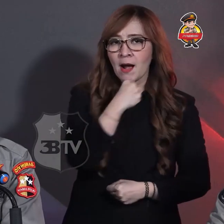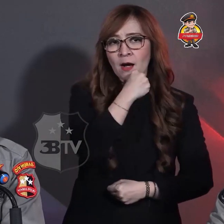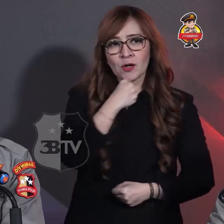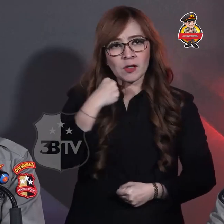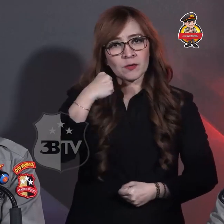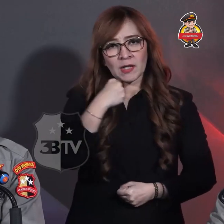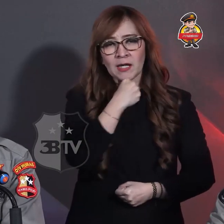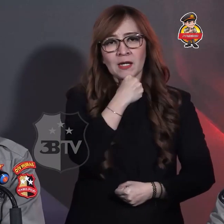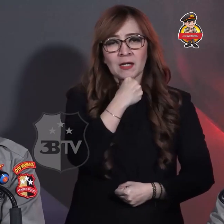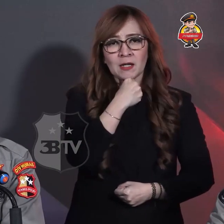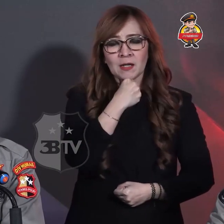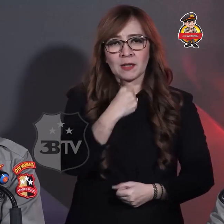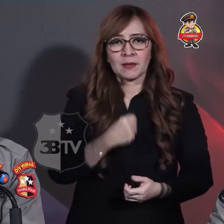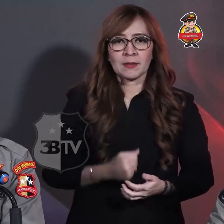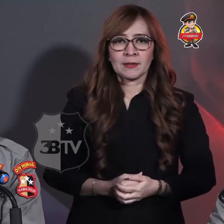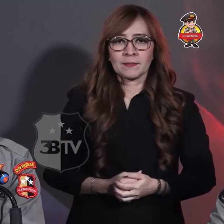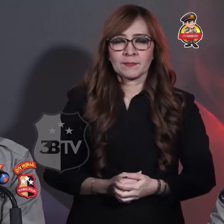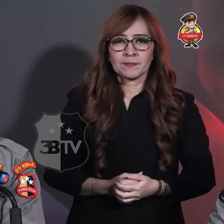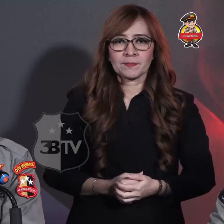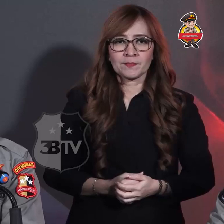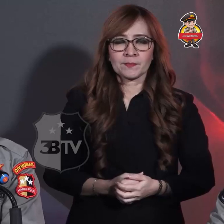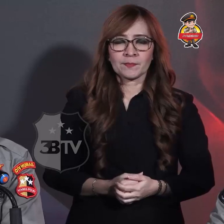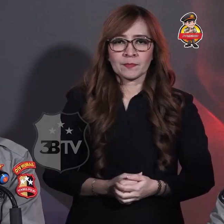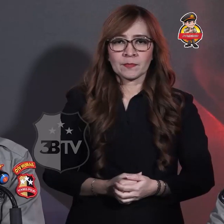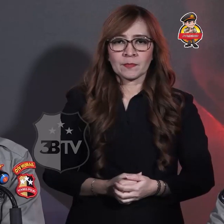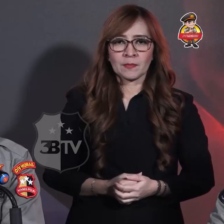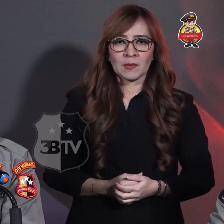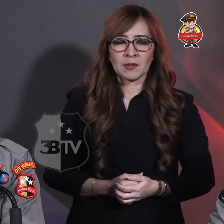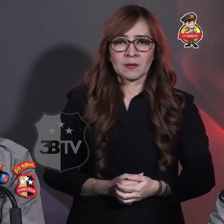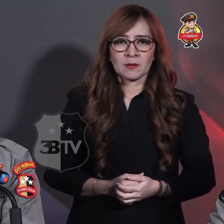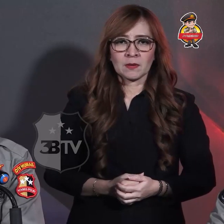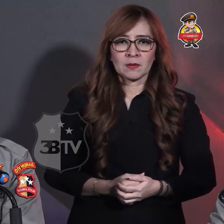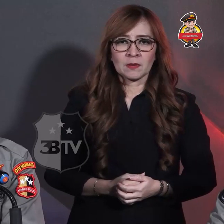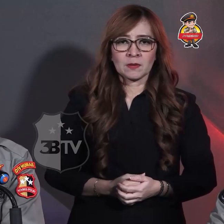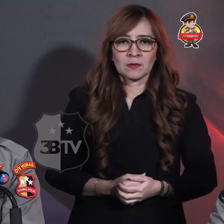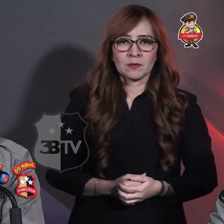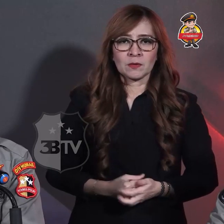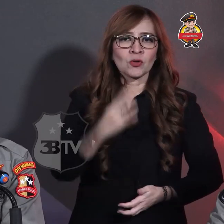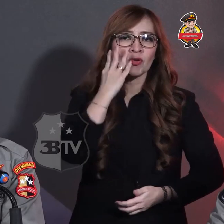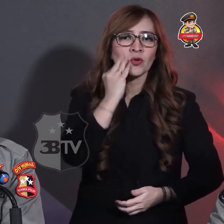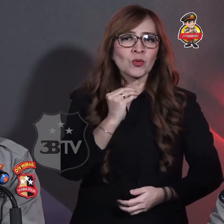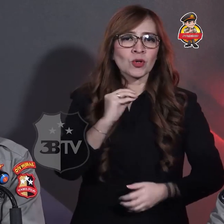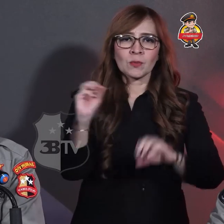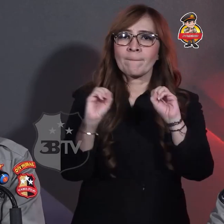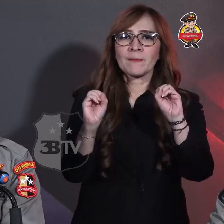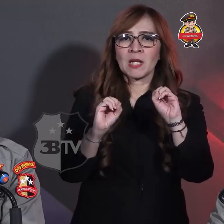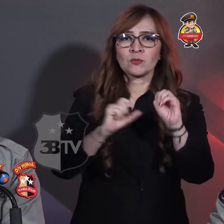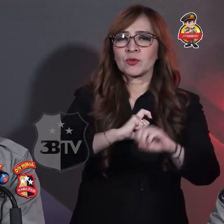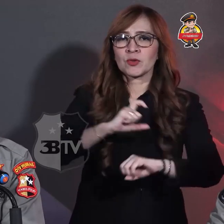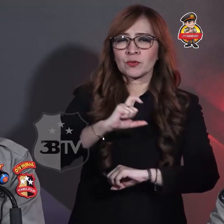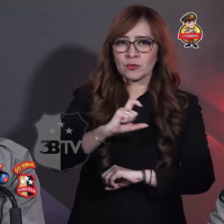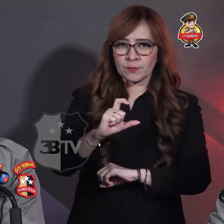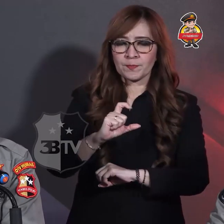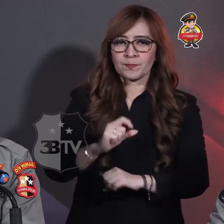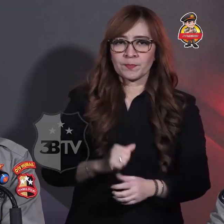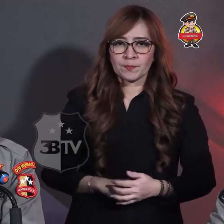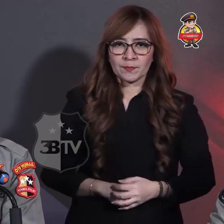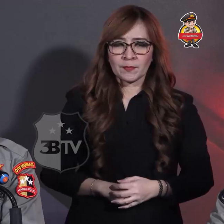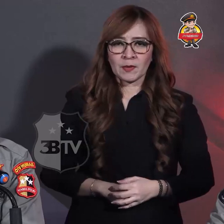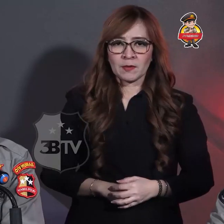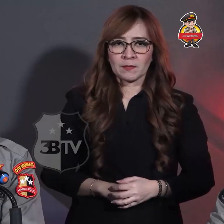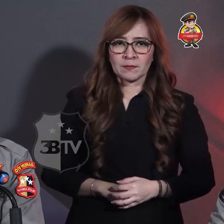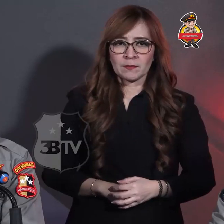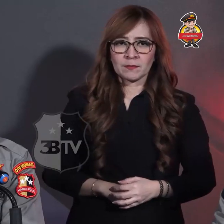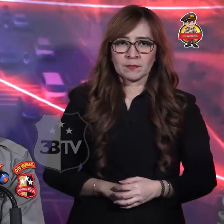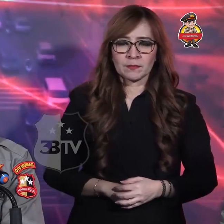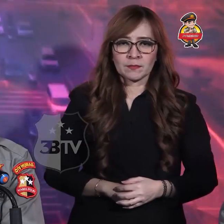Mereka menamakan sebagai LC. Nah, ini mempekerjakan di bawah umur ya. Nah, ini mempekerjakan di bawah umur